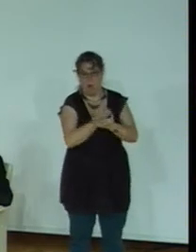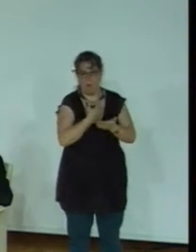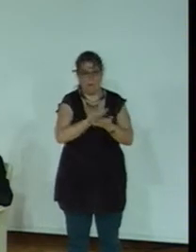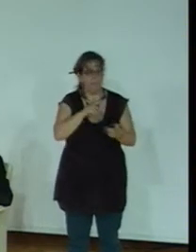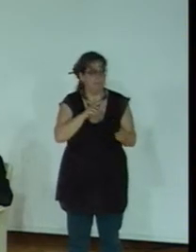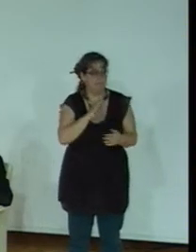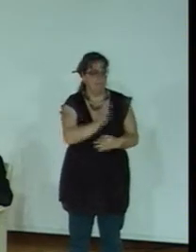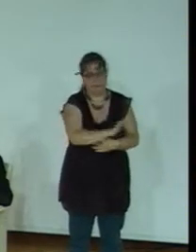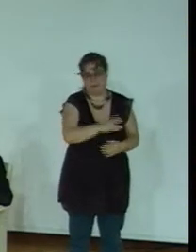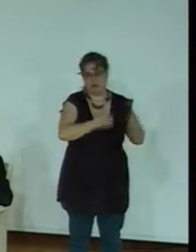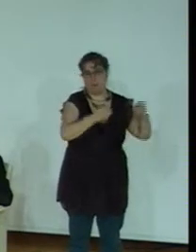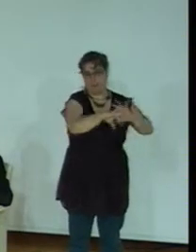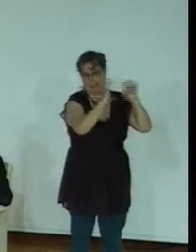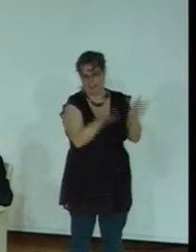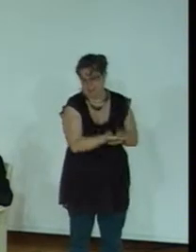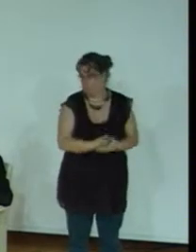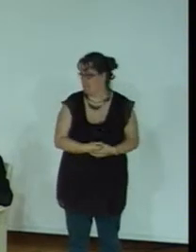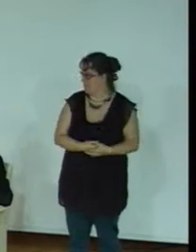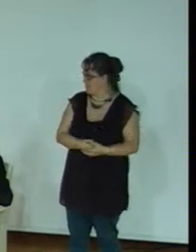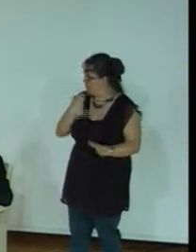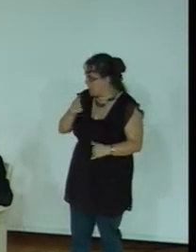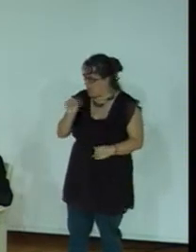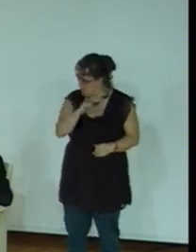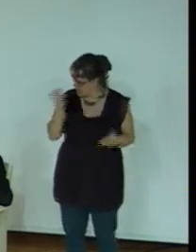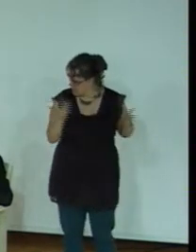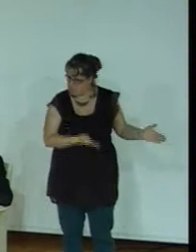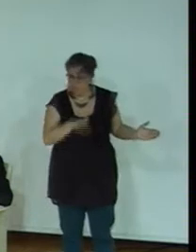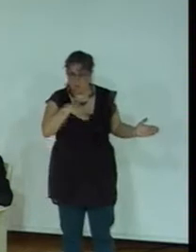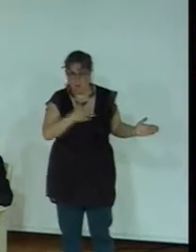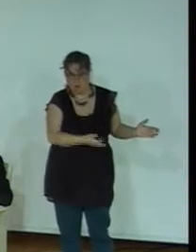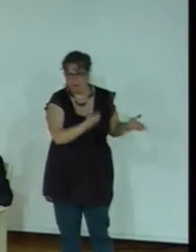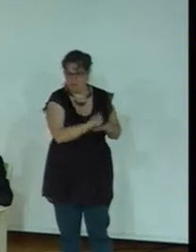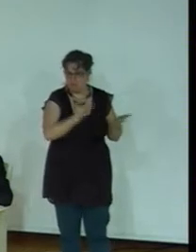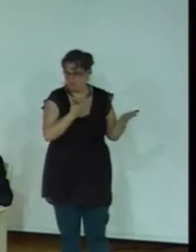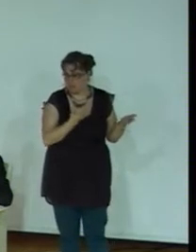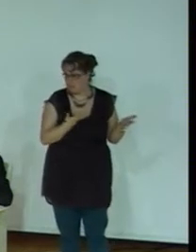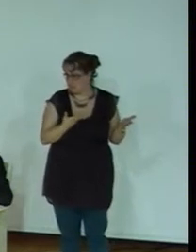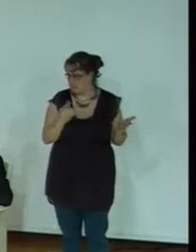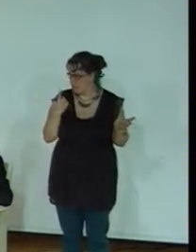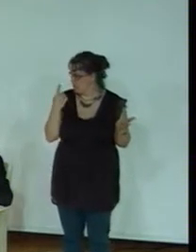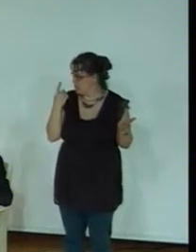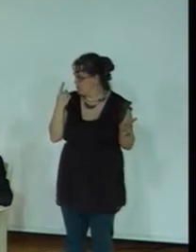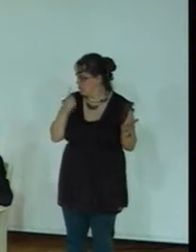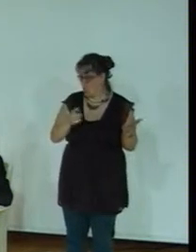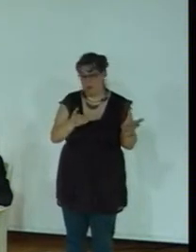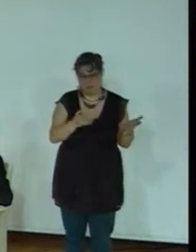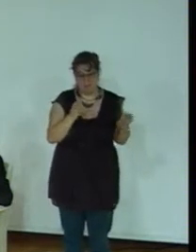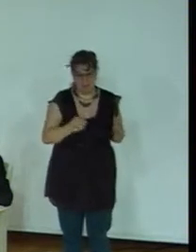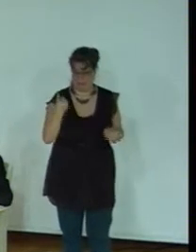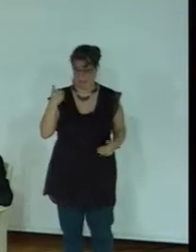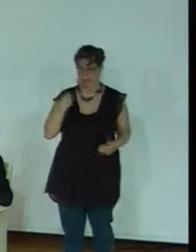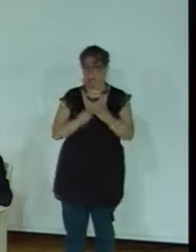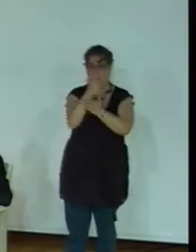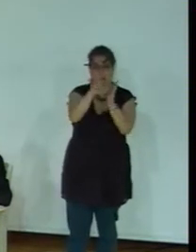Je vais demander à Stanley, justement, peut-être de commencer sur l'impact sur les citoyens, justement, des derniers